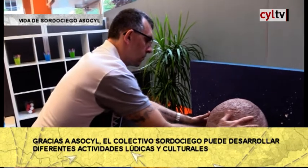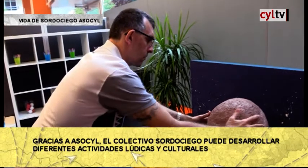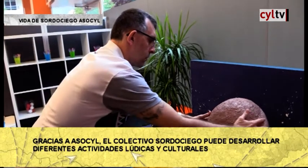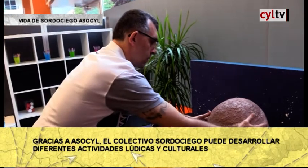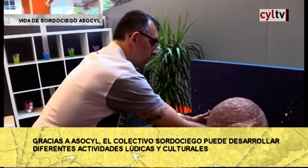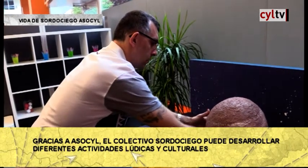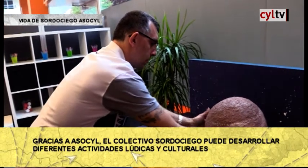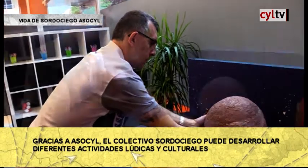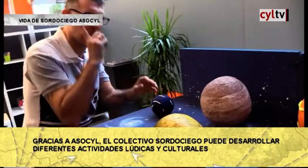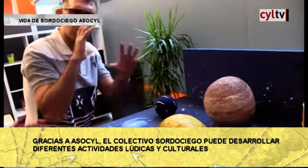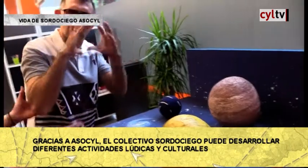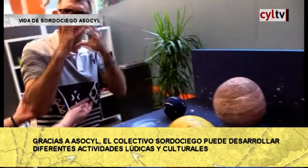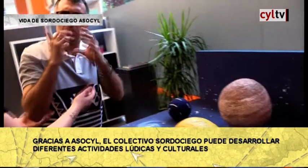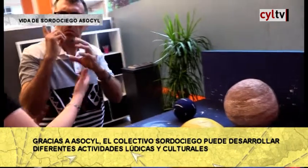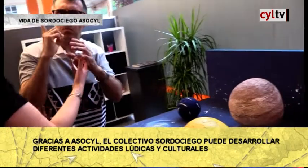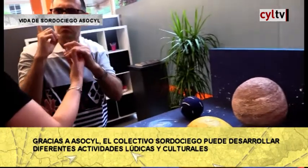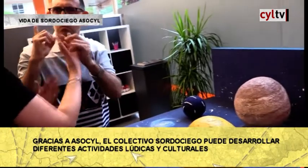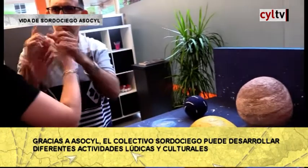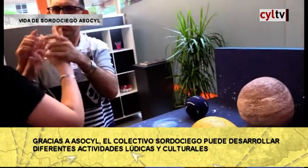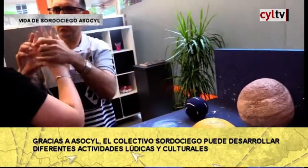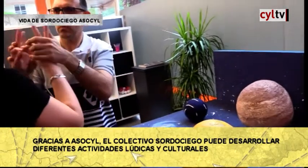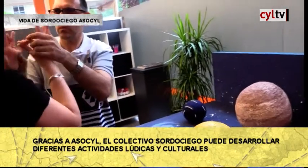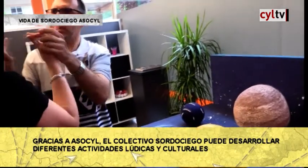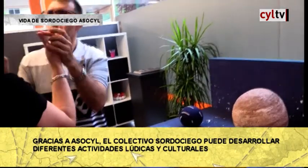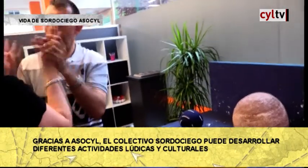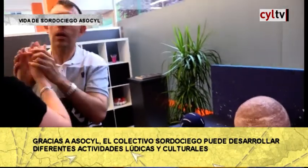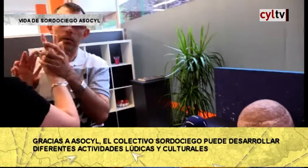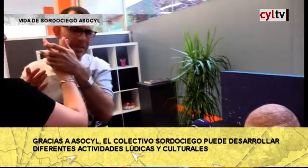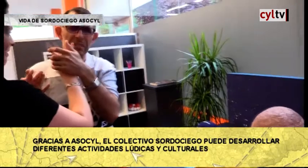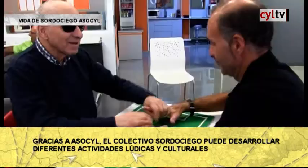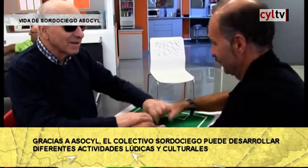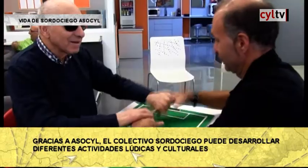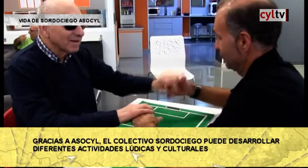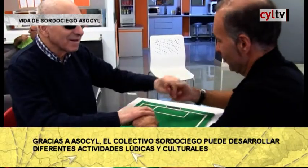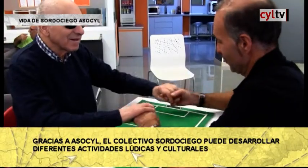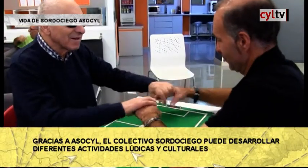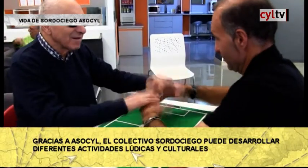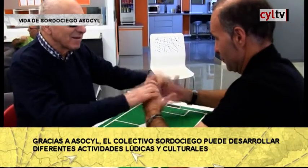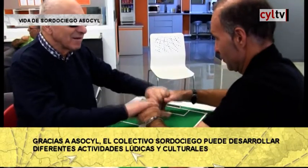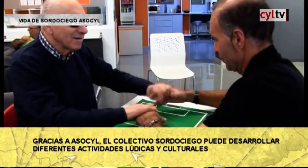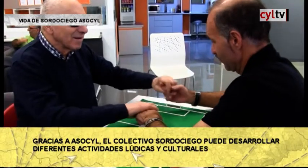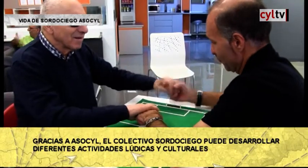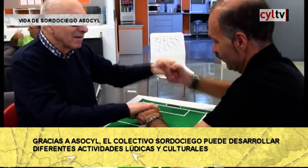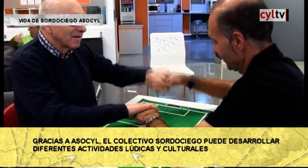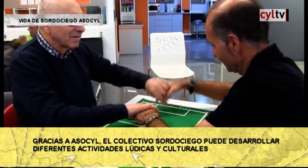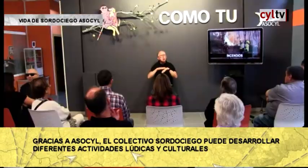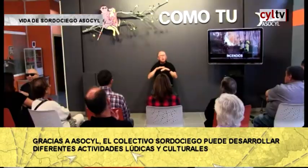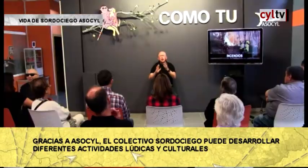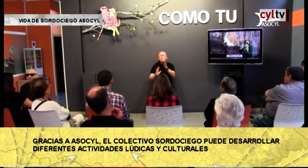que necesitemos. Por ejemplo, ir al médico o hacer cualquier tipo de gestión. También nos informan de todo lo que ocurre en